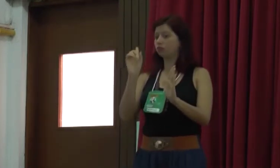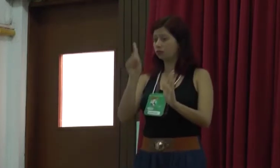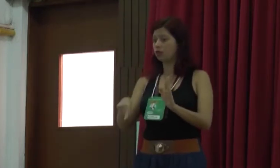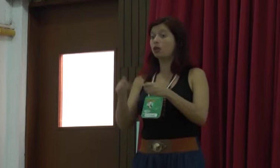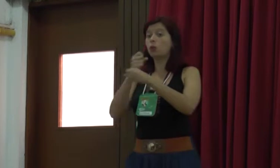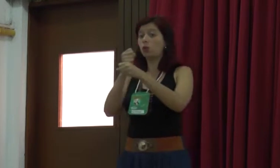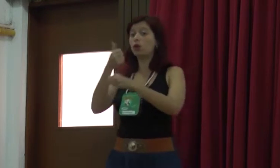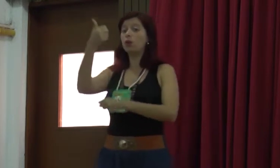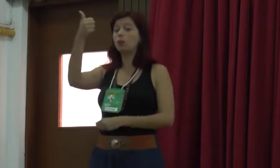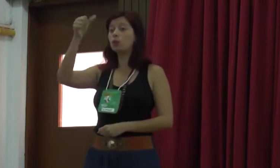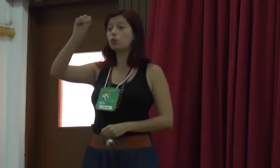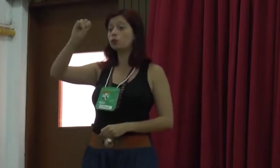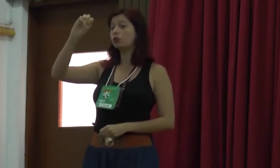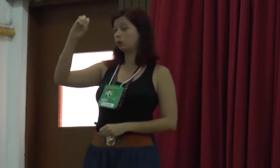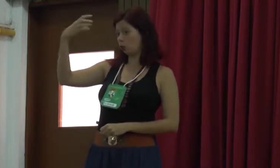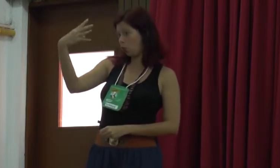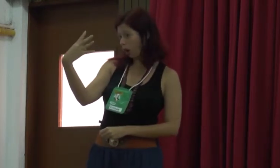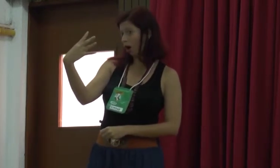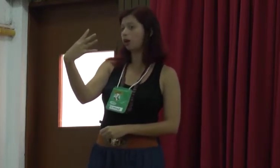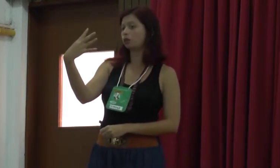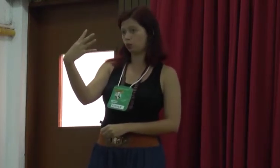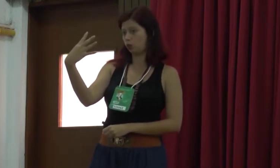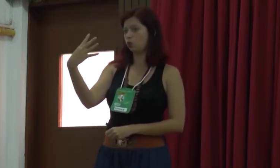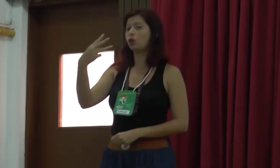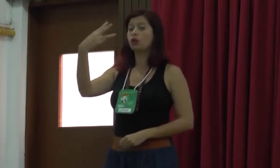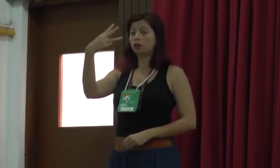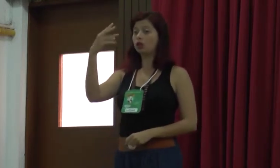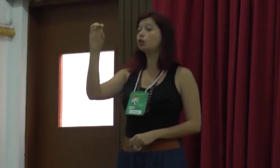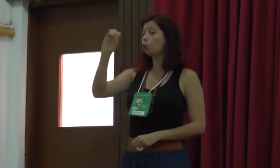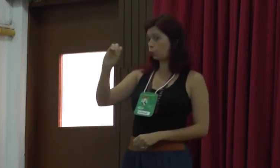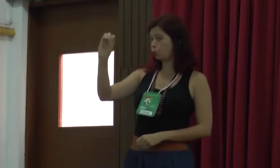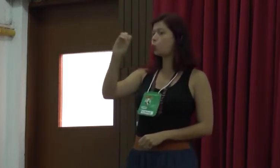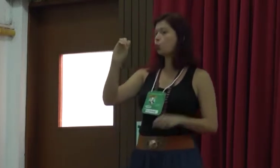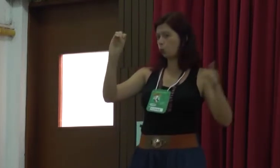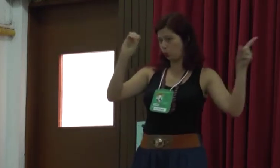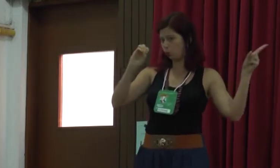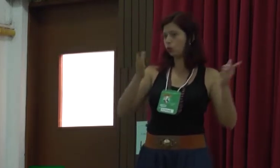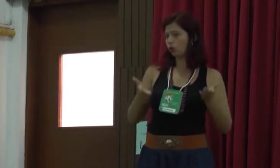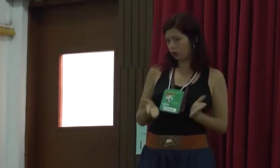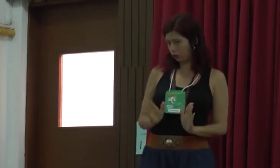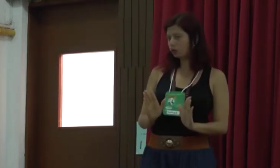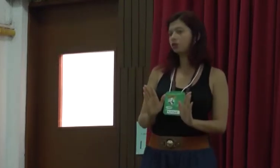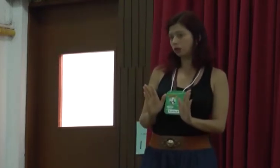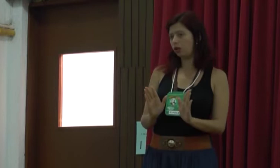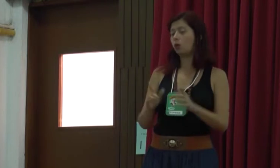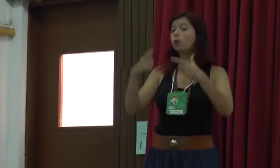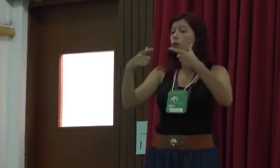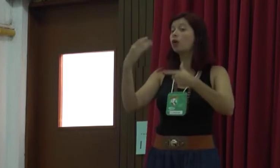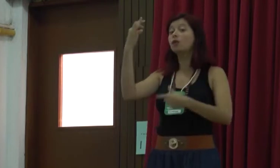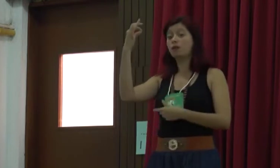Então, Rivail nasceu em 1804, no dia 3 de outubro,